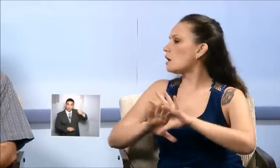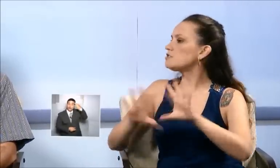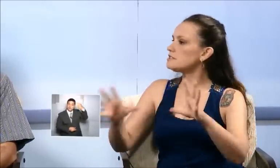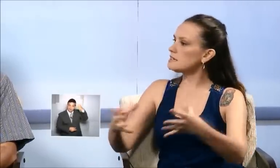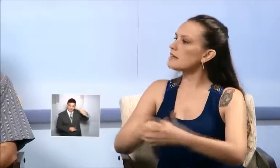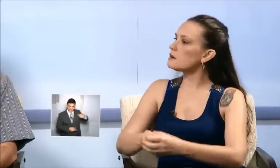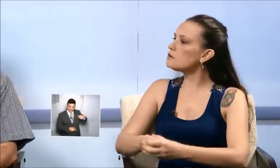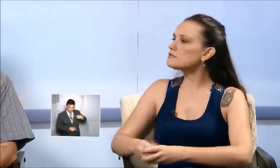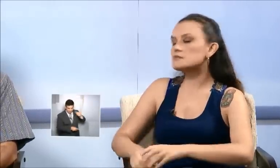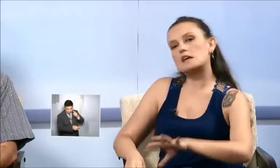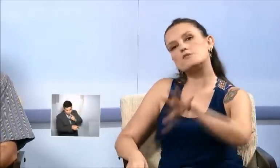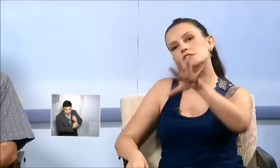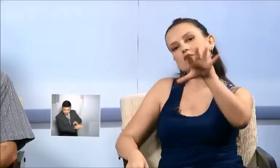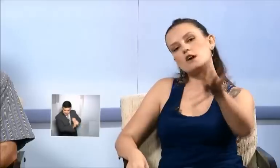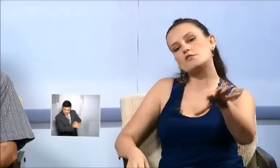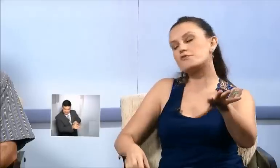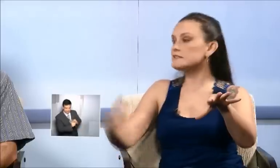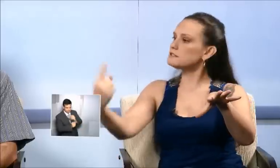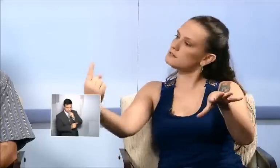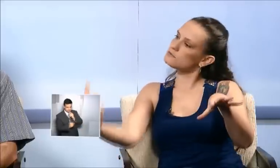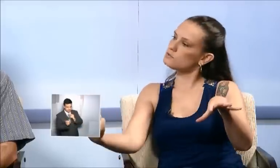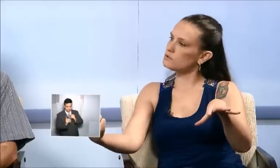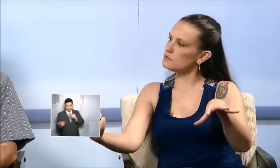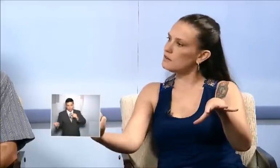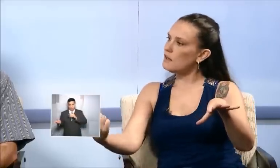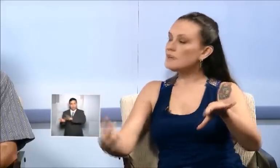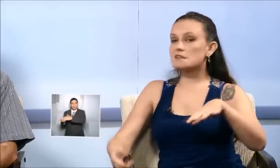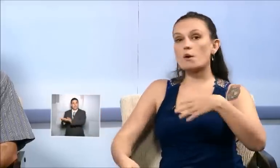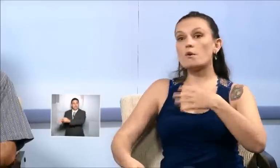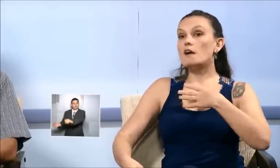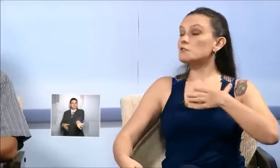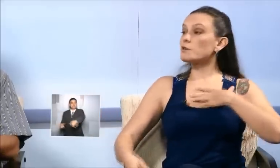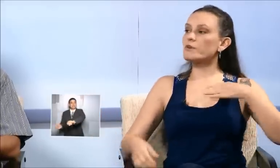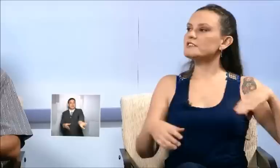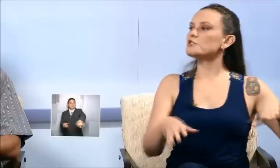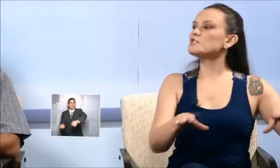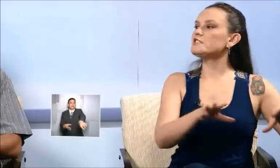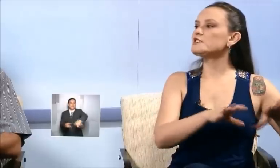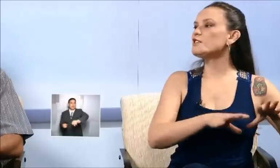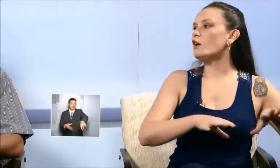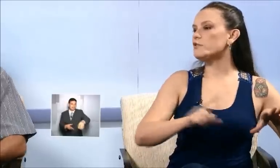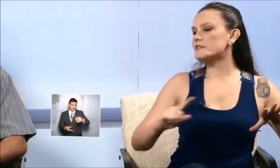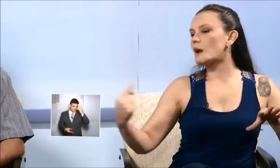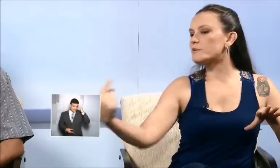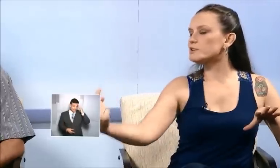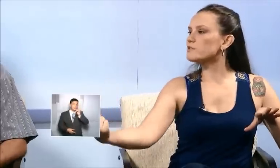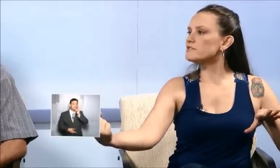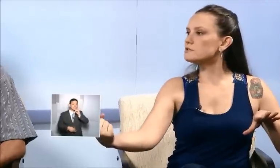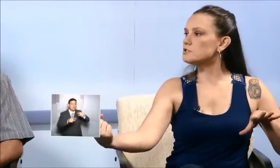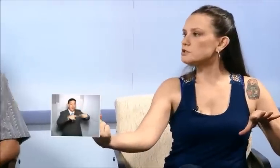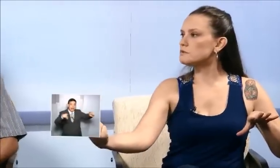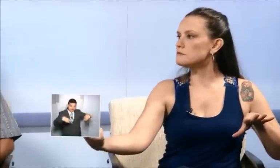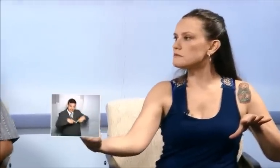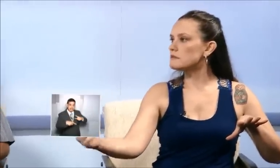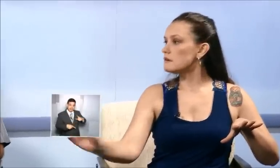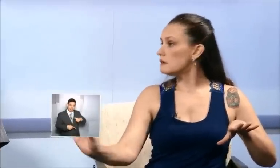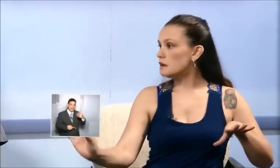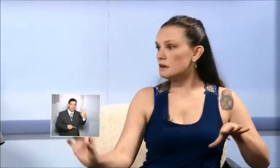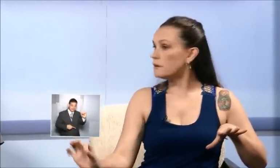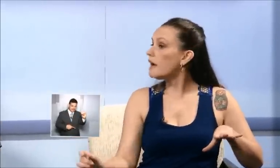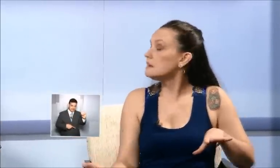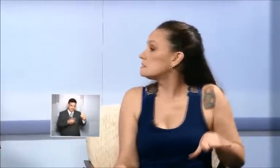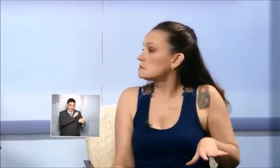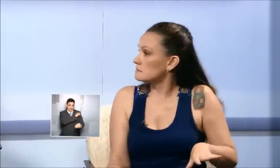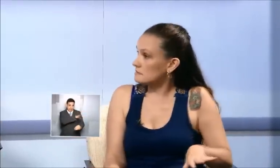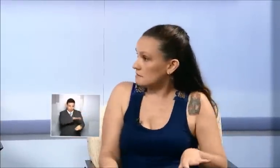sala de aula de 30 alunos eu tenho 29 ouvintes e um surdo. Então eu sou professor de 29, o intérprete é professor de 1. E